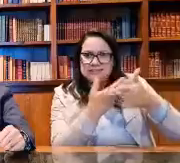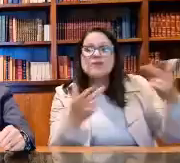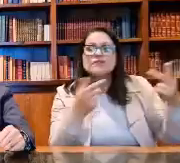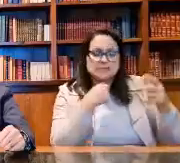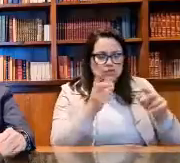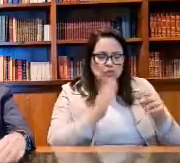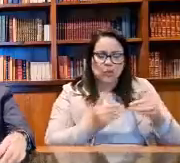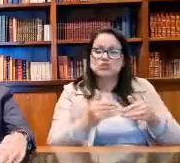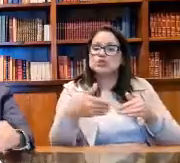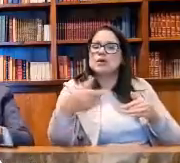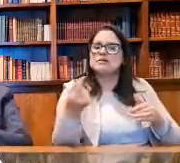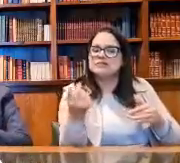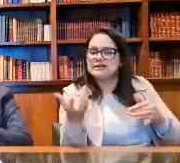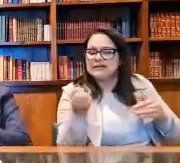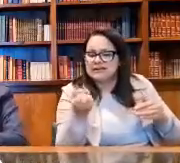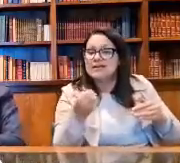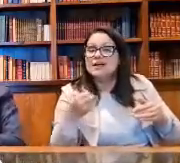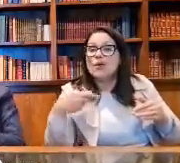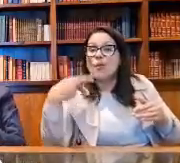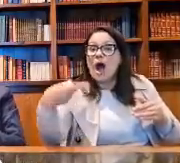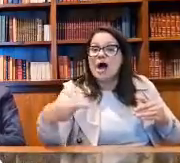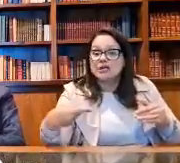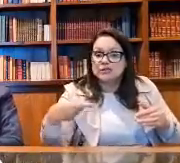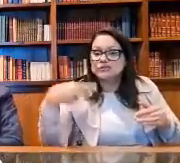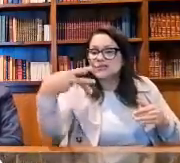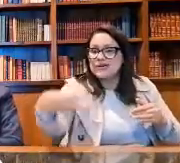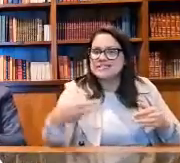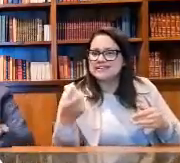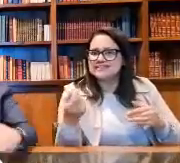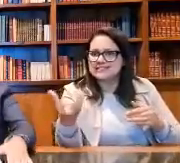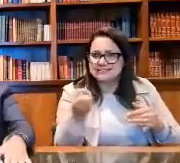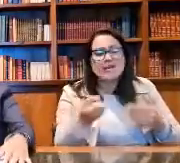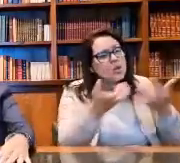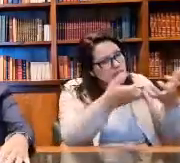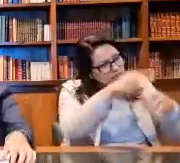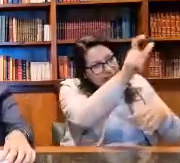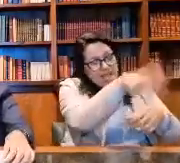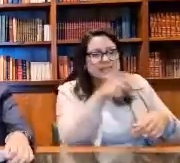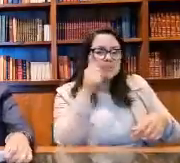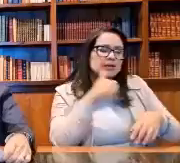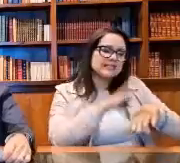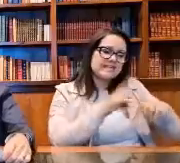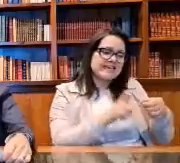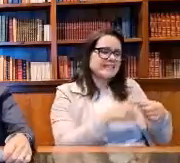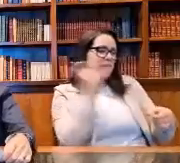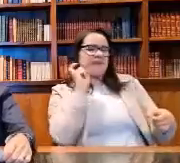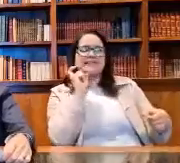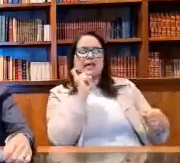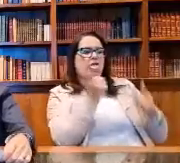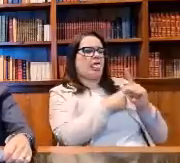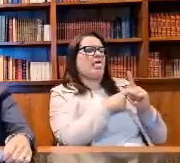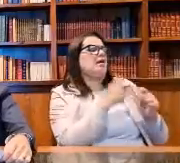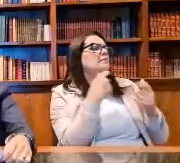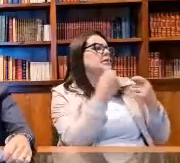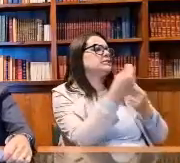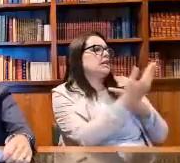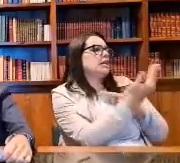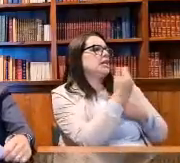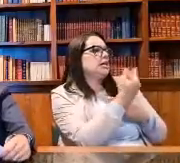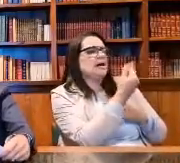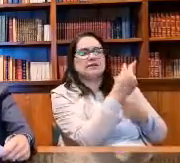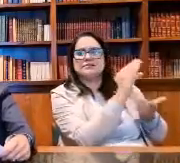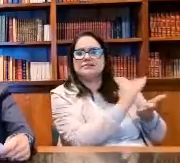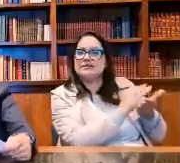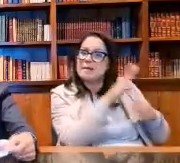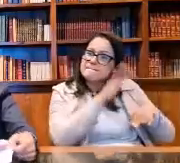a gente quer? Que essas mulheres tenham independência financeira, sejam donas do nariz, e a gente impulsionar para elas começarem.